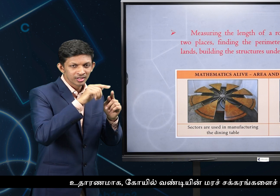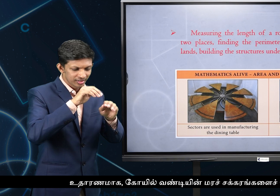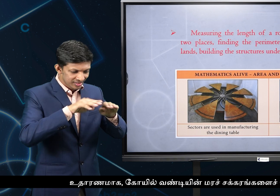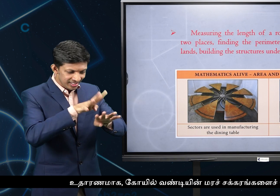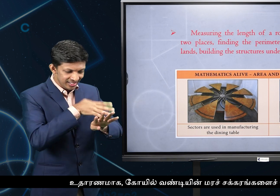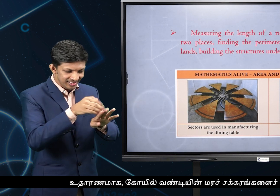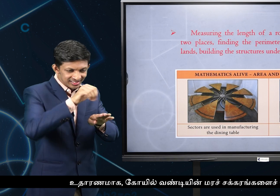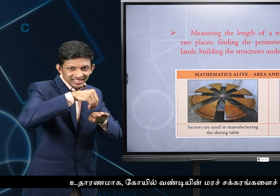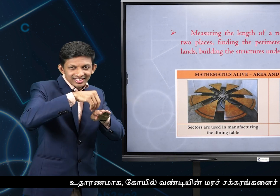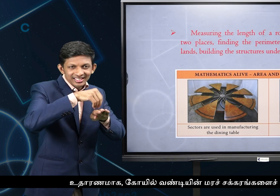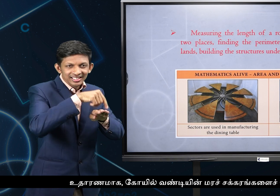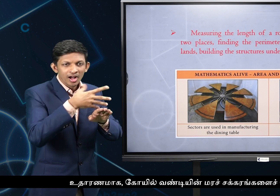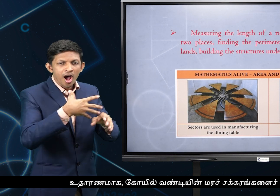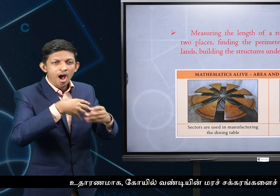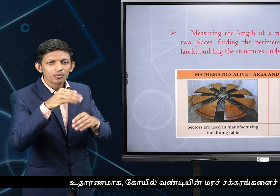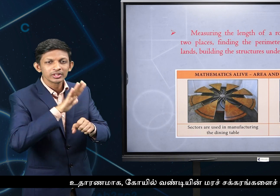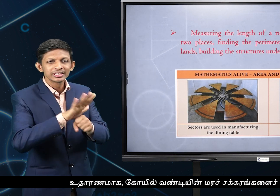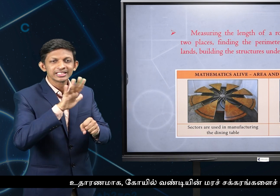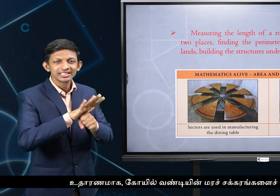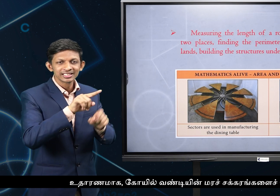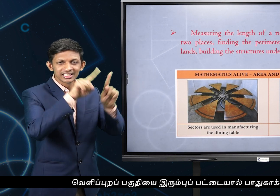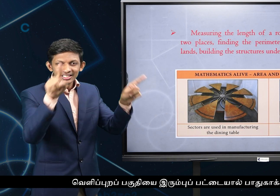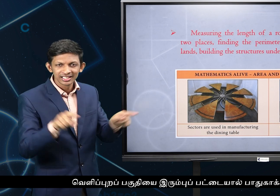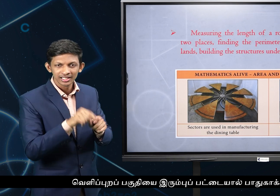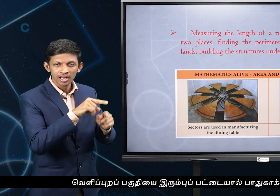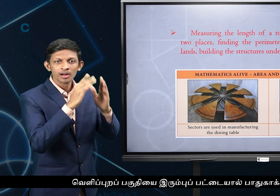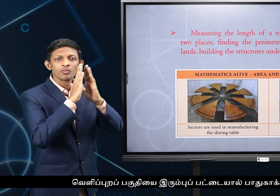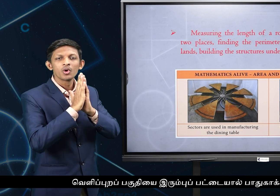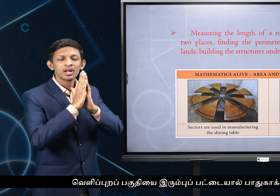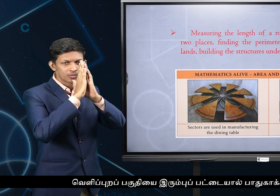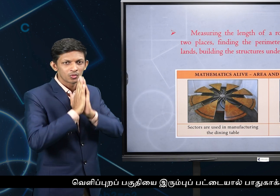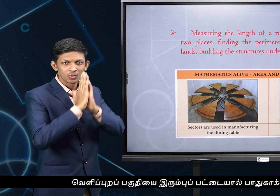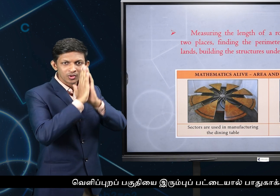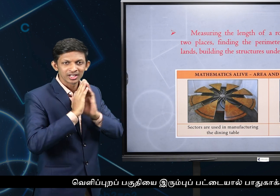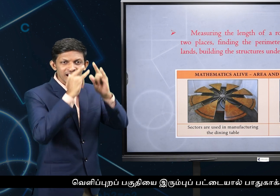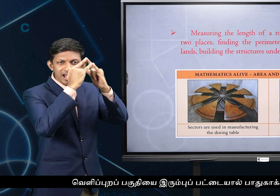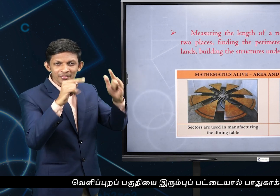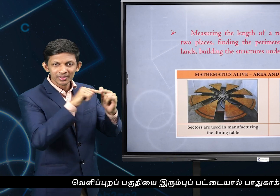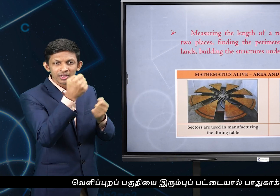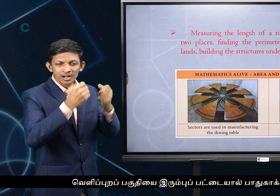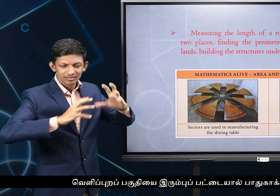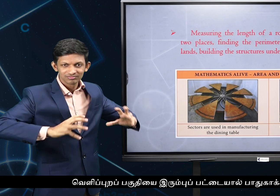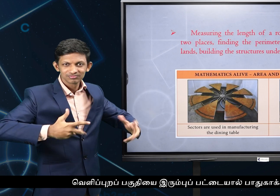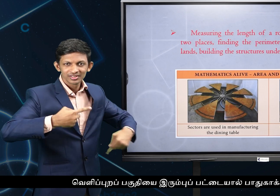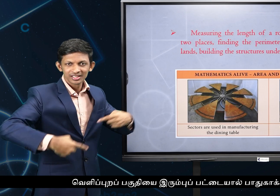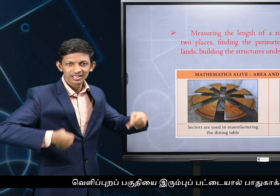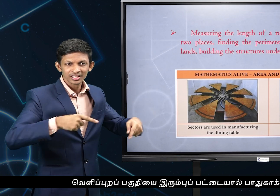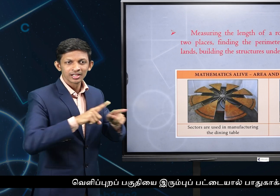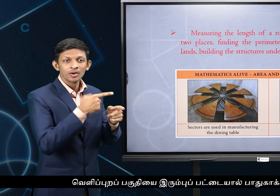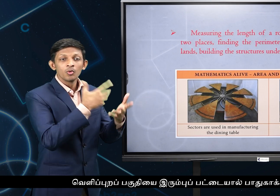வண்டியின் மர சக்கரங்களை செதுக்கும் தச்சன் வெளிப்புற பகுதியை இரும்பு பட்டியால் பாதுகாக்க விரும்புகிறான்.